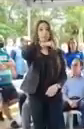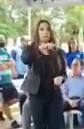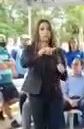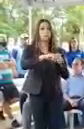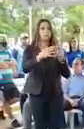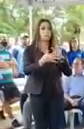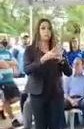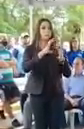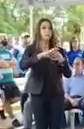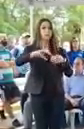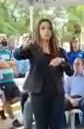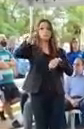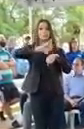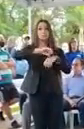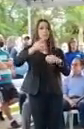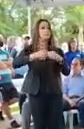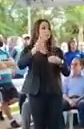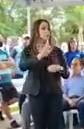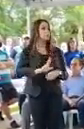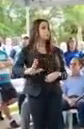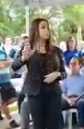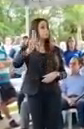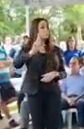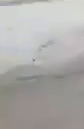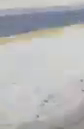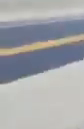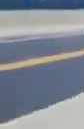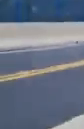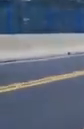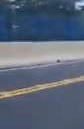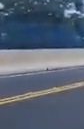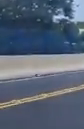com todo o centro de Belém.